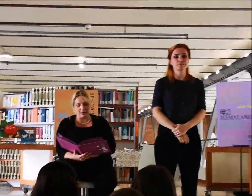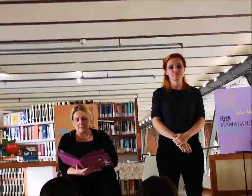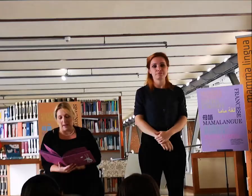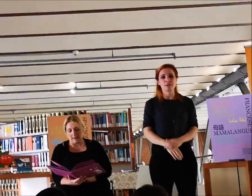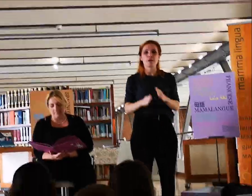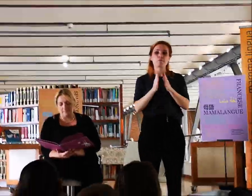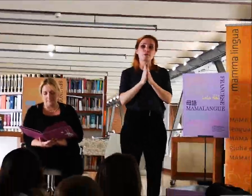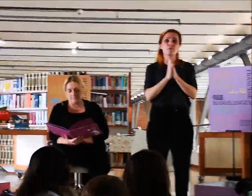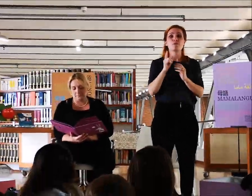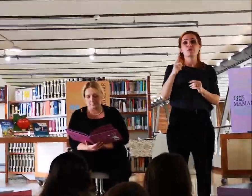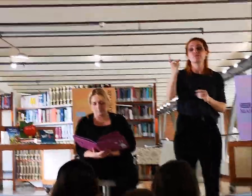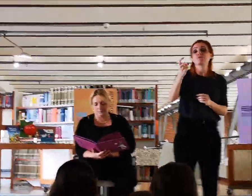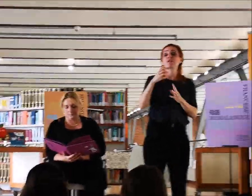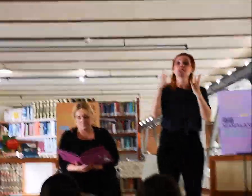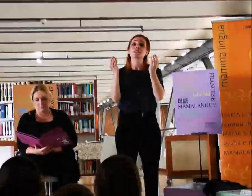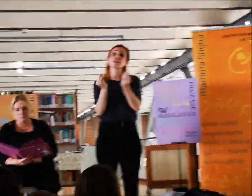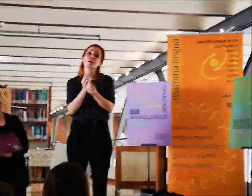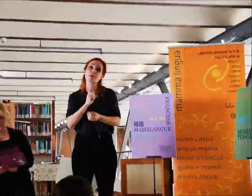Vieni con me.